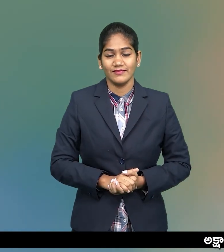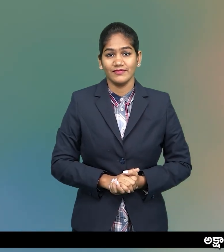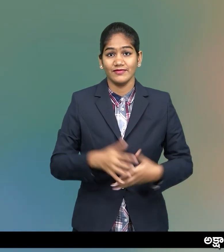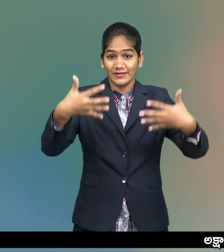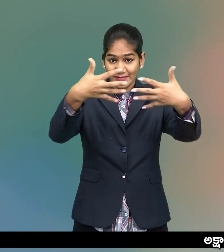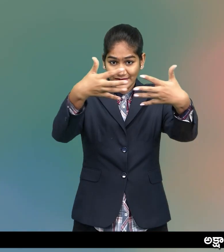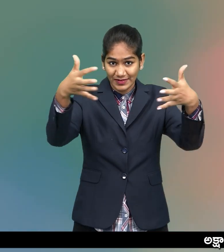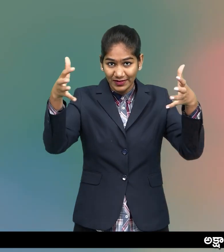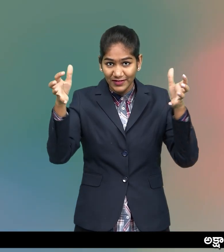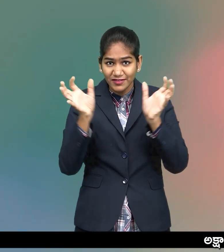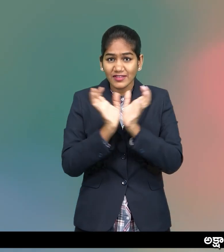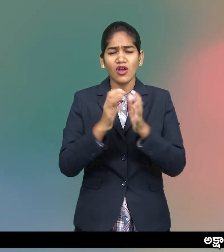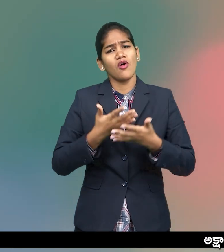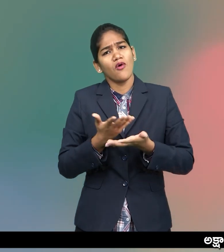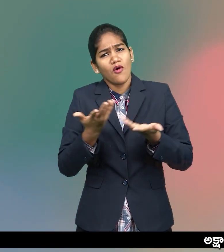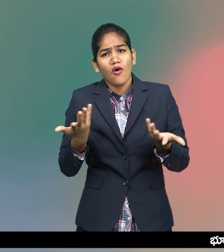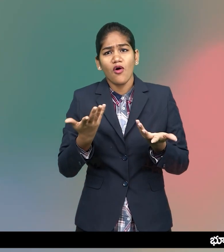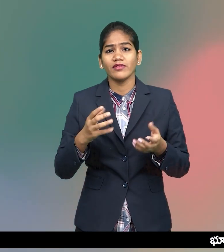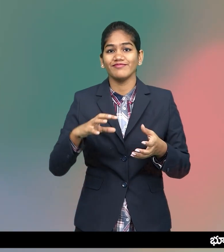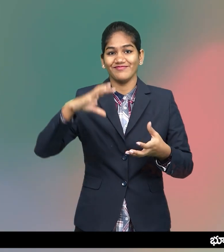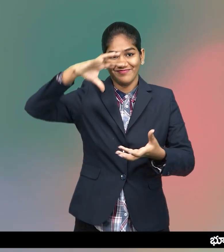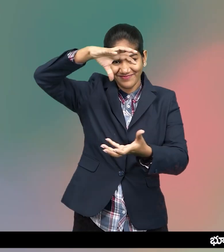అక్షాంశం లేదా దూరం, భూమధ్యరేఖ నుండి